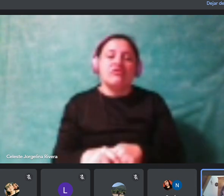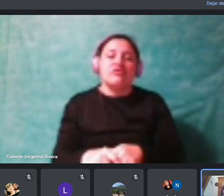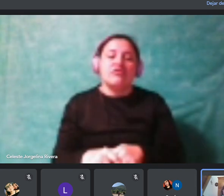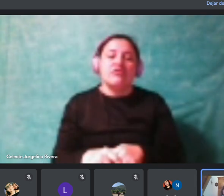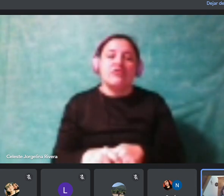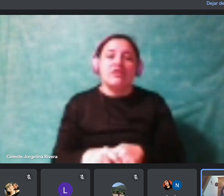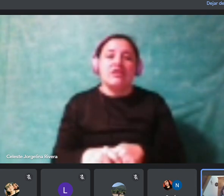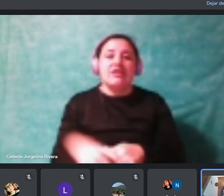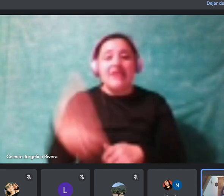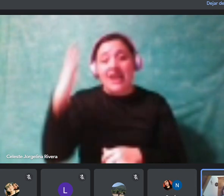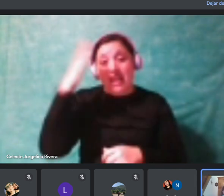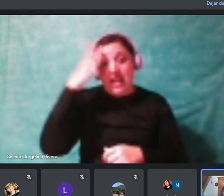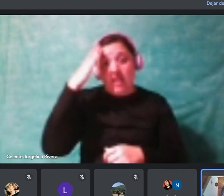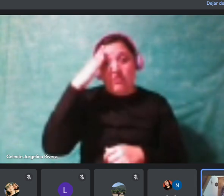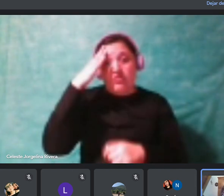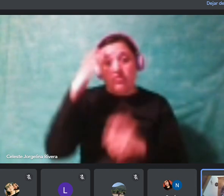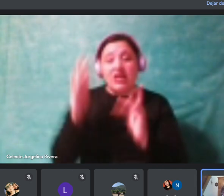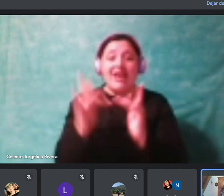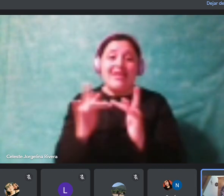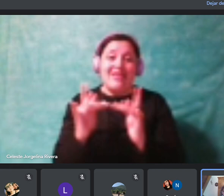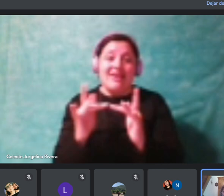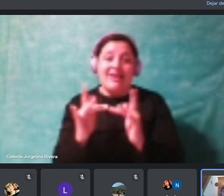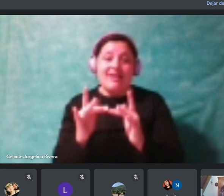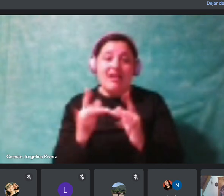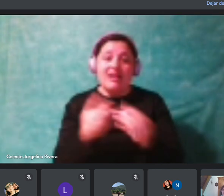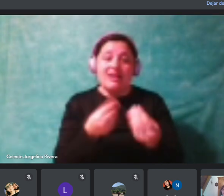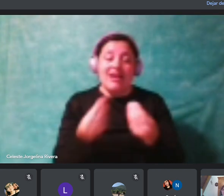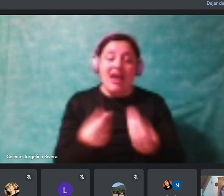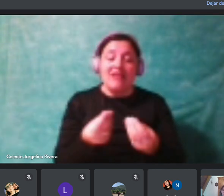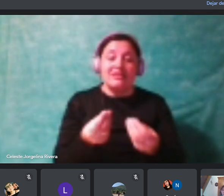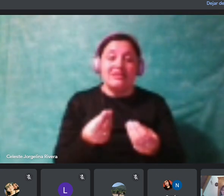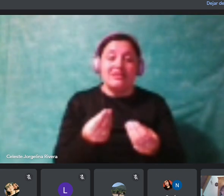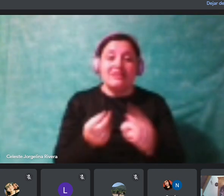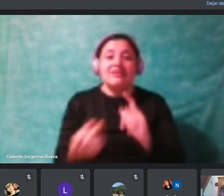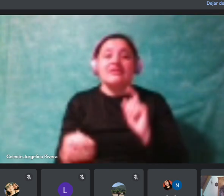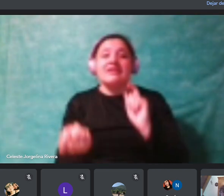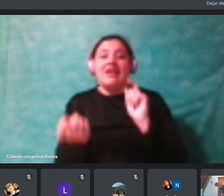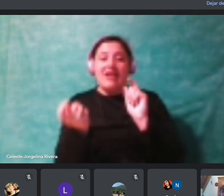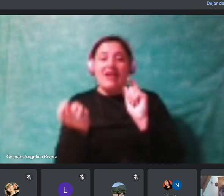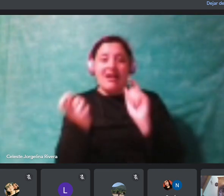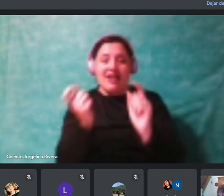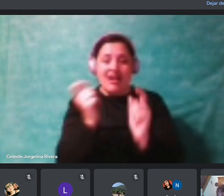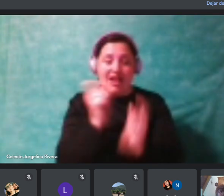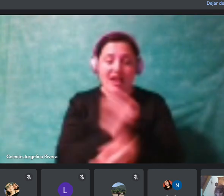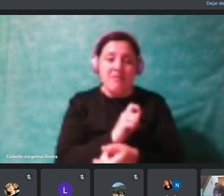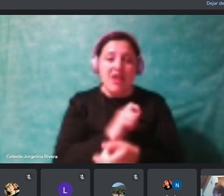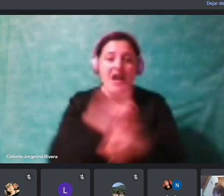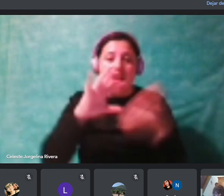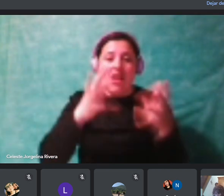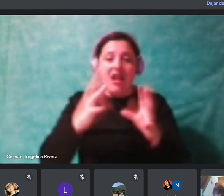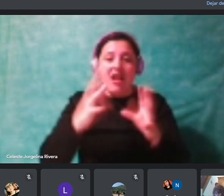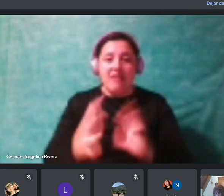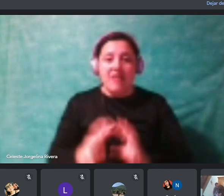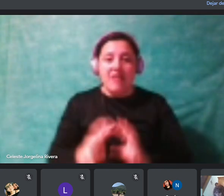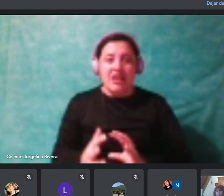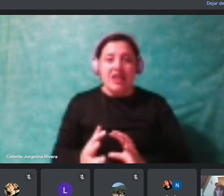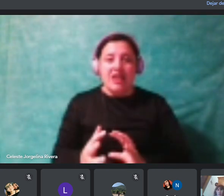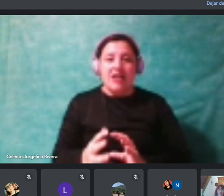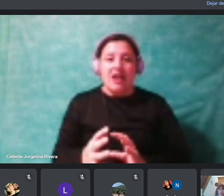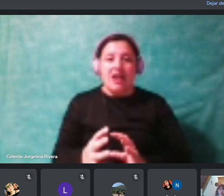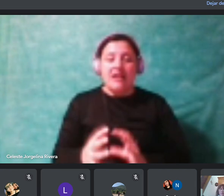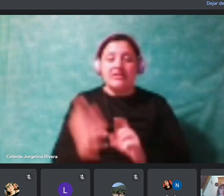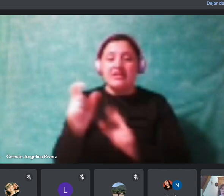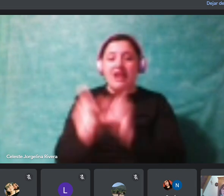cultura digital que hacen. Cambia las maneras como la gente